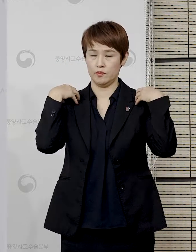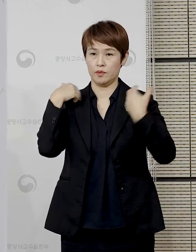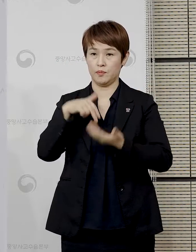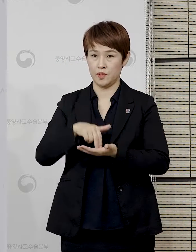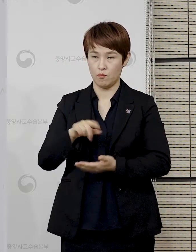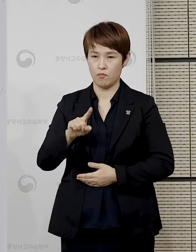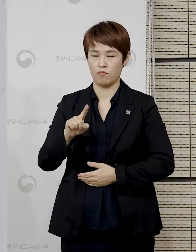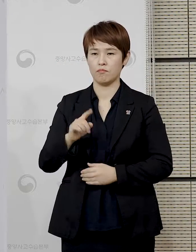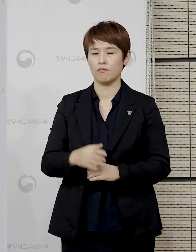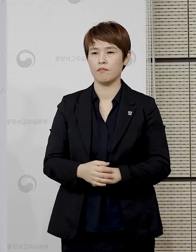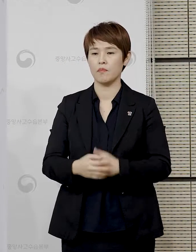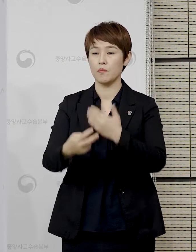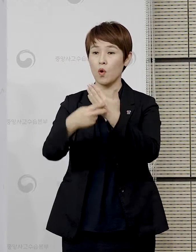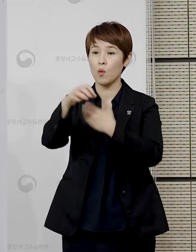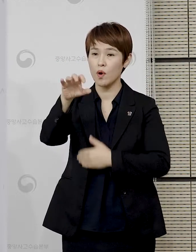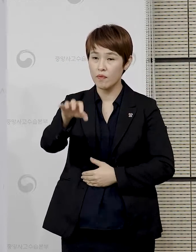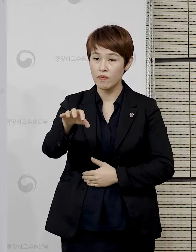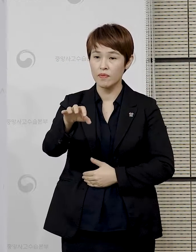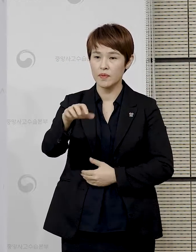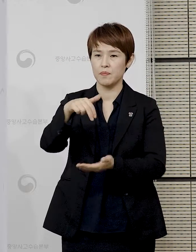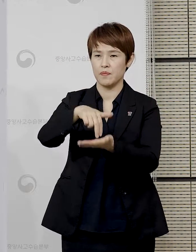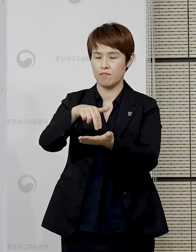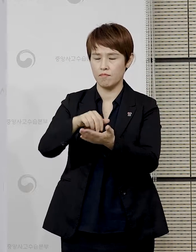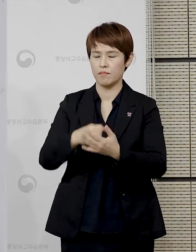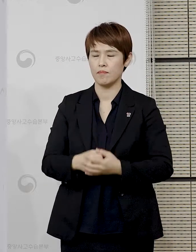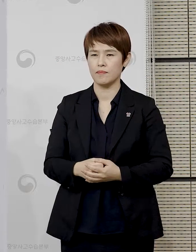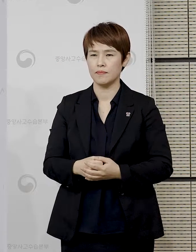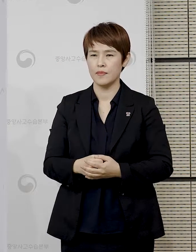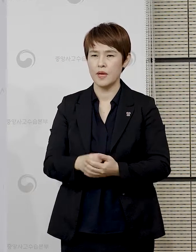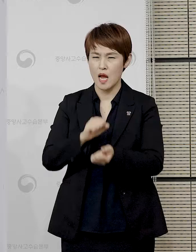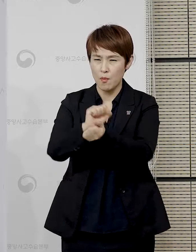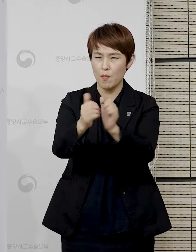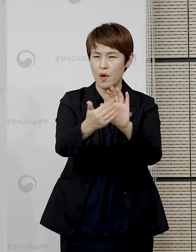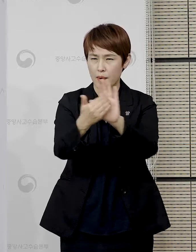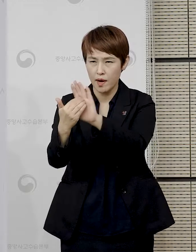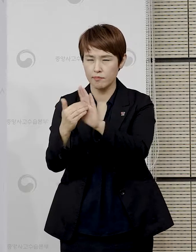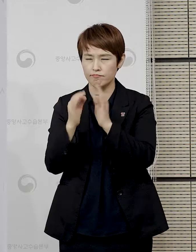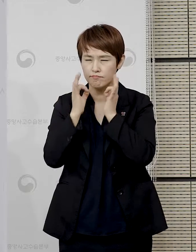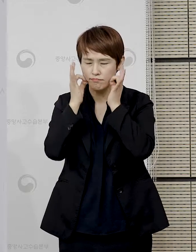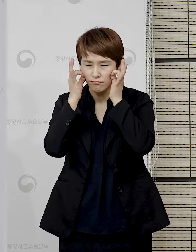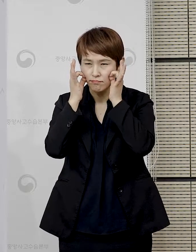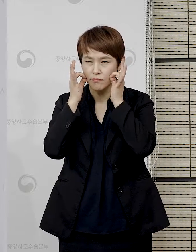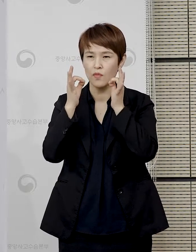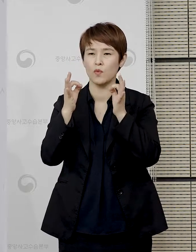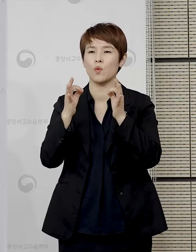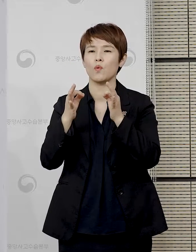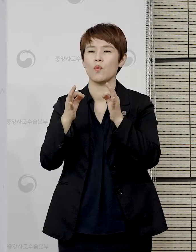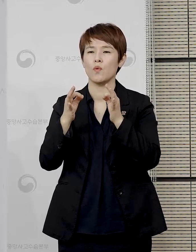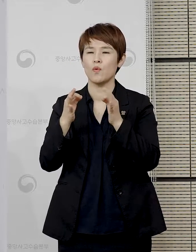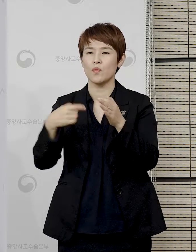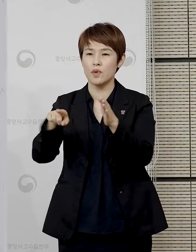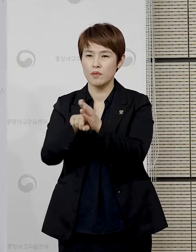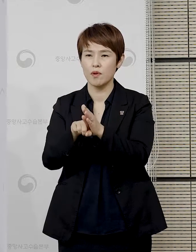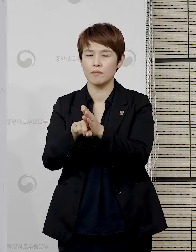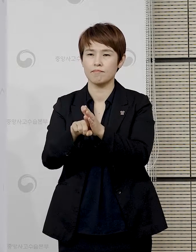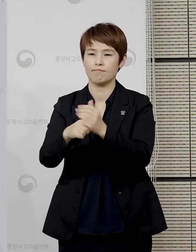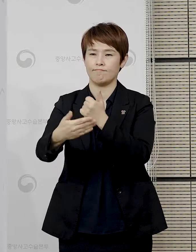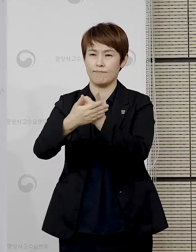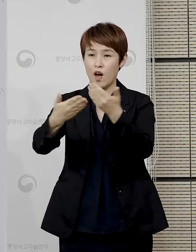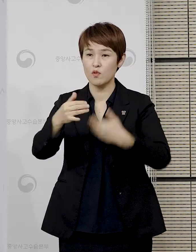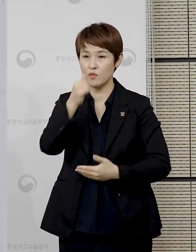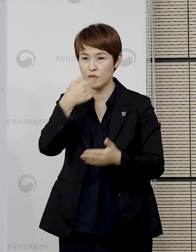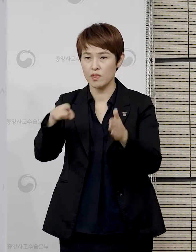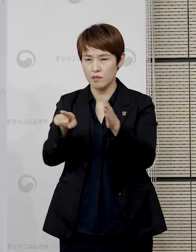감염 예방 업무에 충실하고 감염 확산 방지에 적극 협조할 수 있도록 선별진료소 운영이나